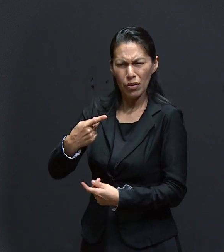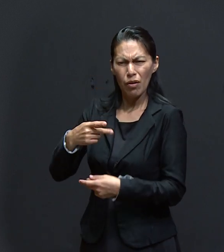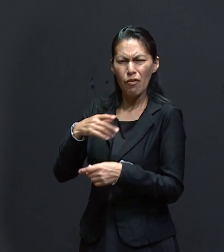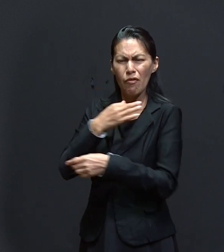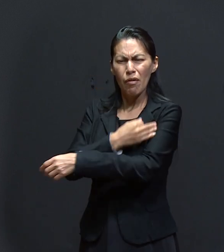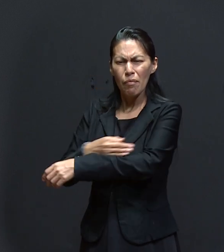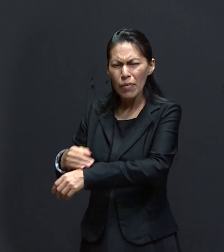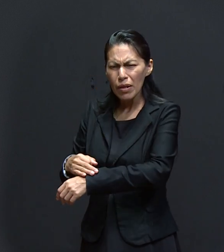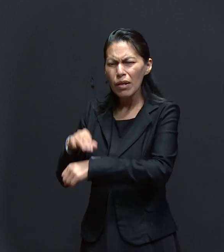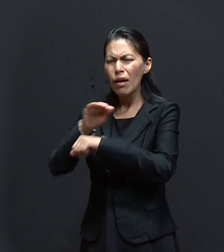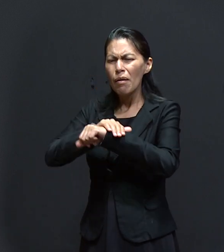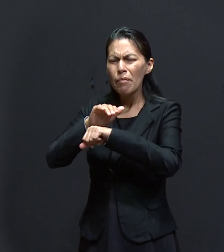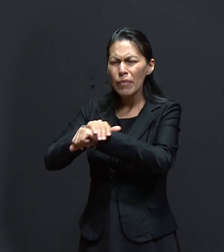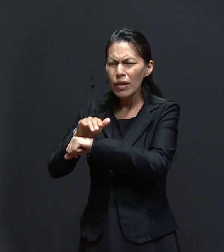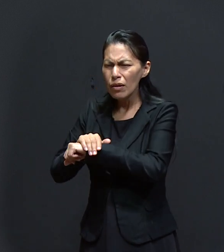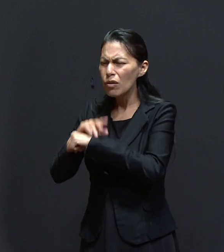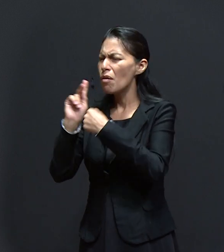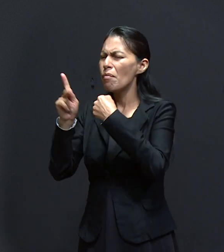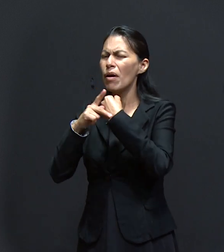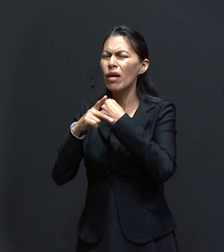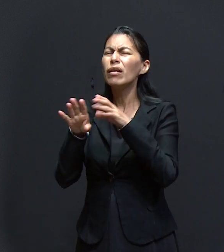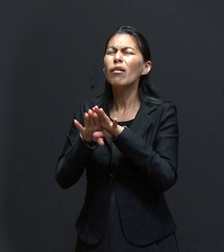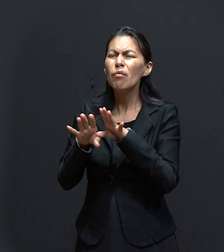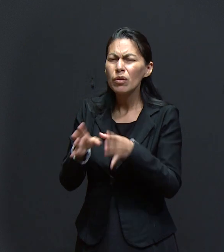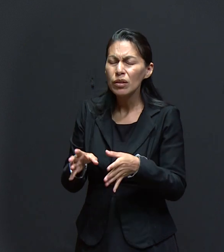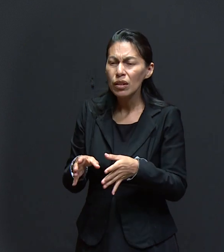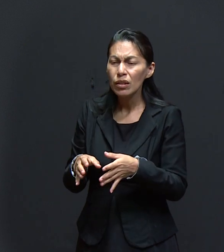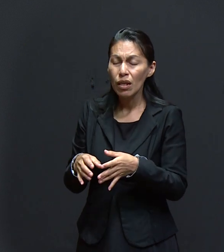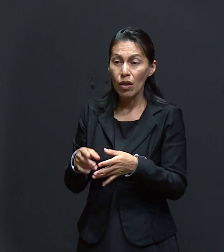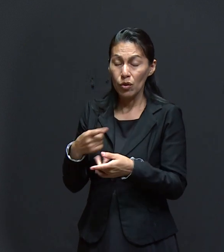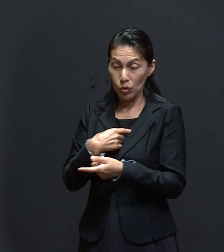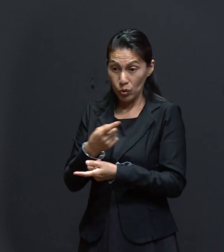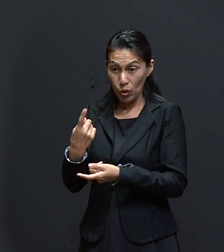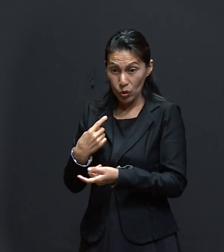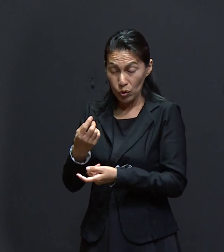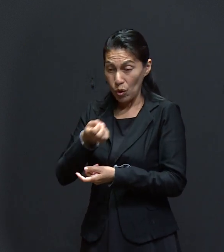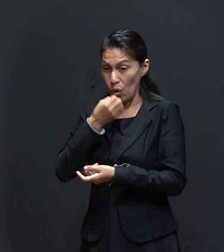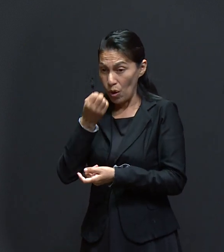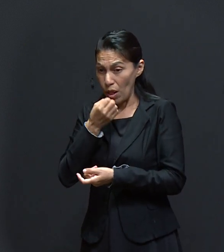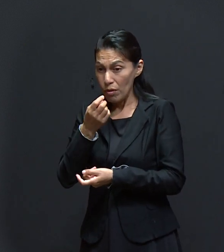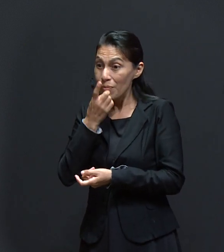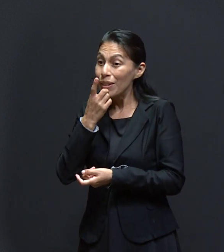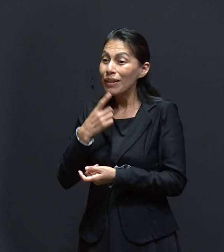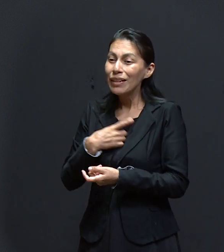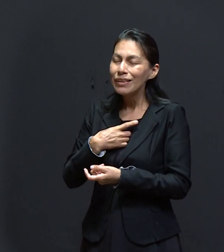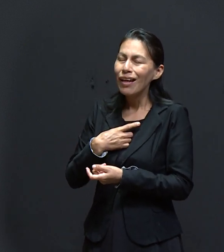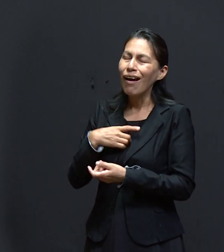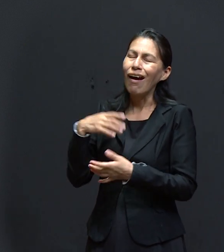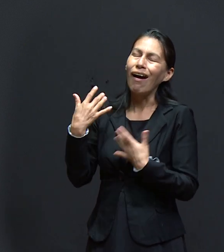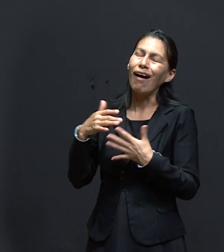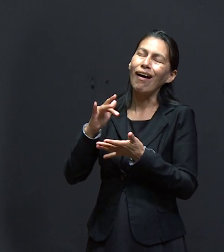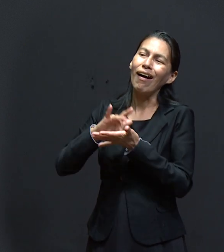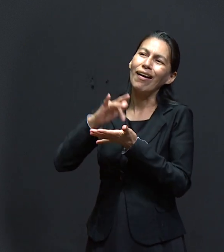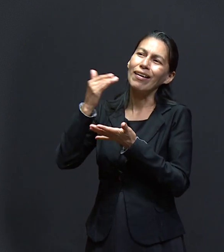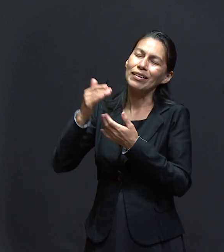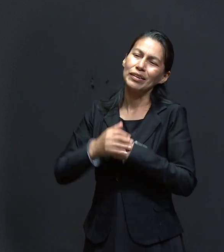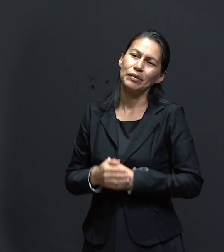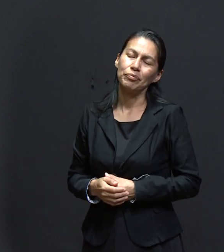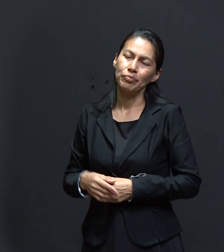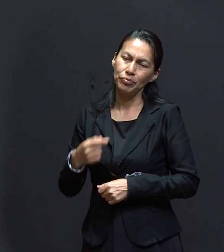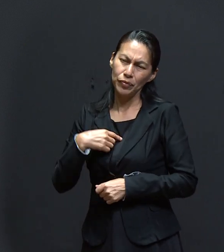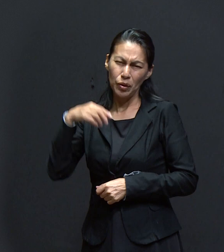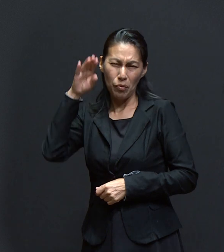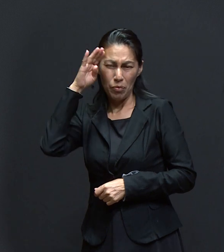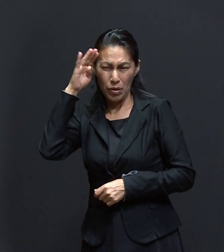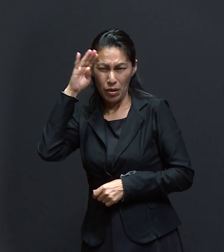cómo está mi familia cómo están mis amigos cómo está país y cuando dicen estoy orando por por tus familiares por tus